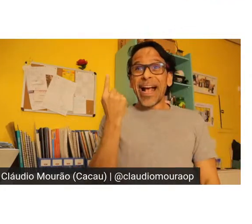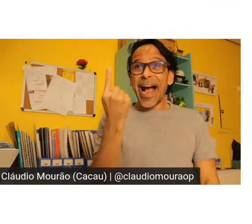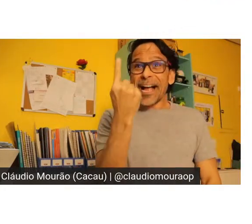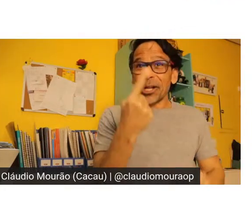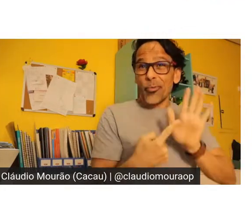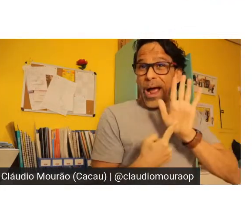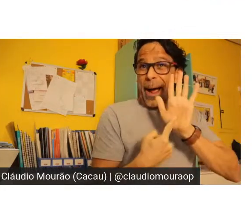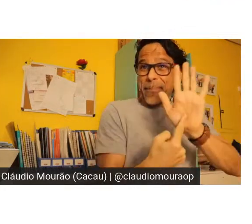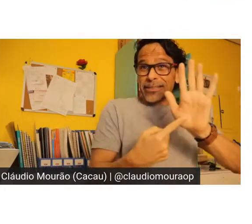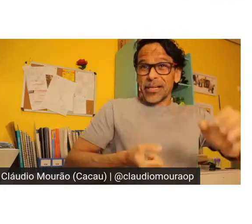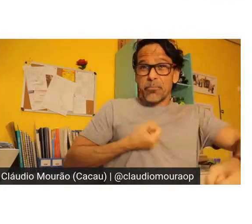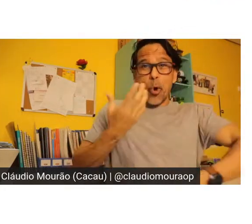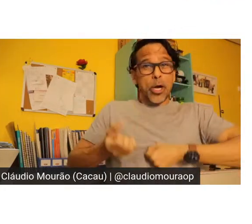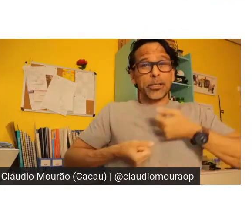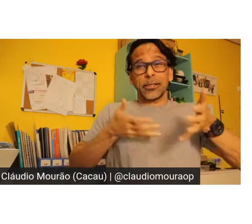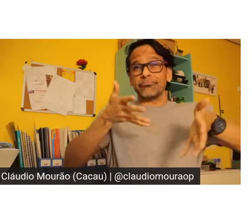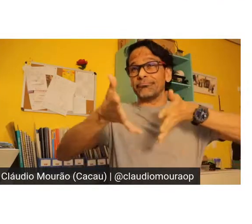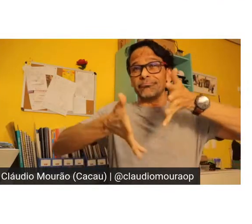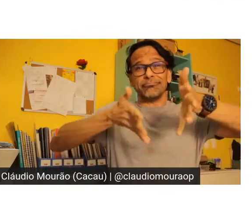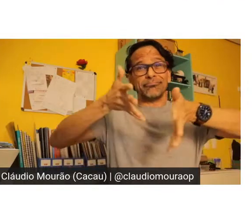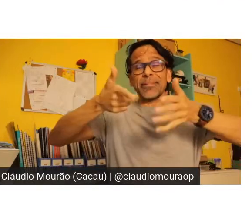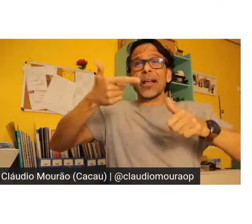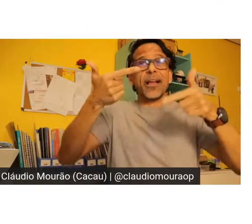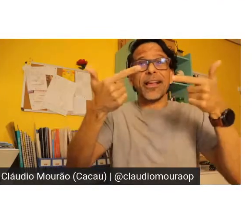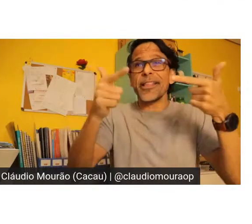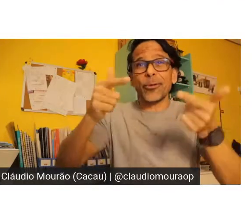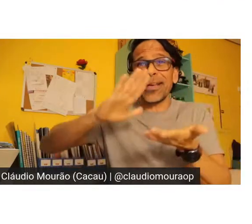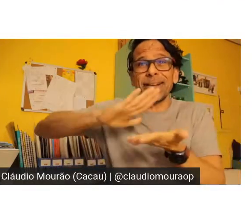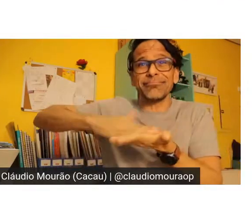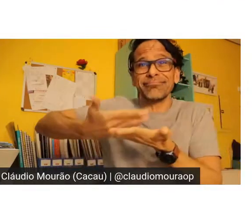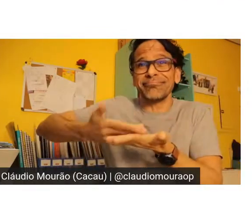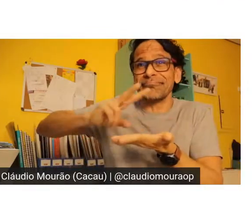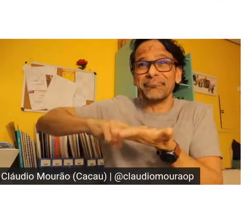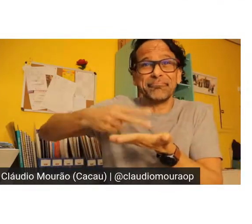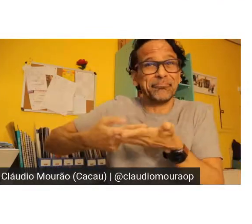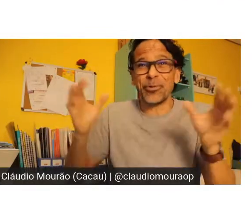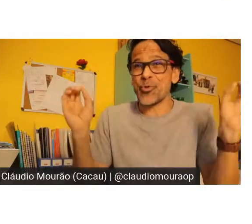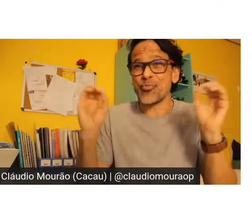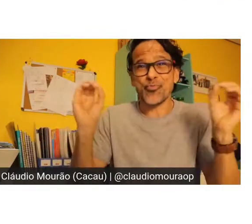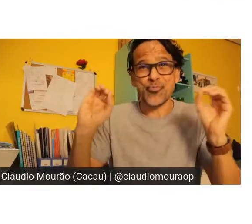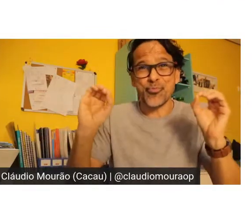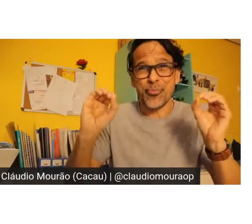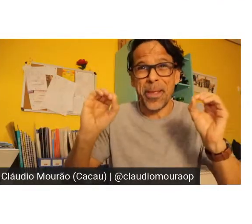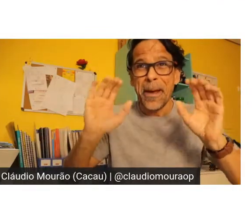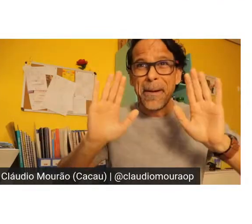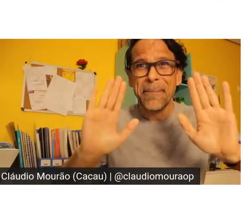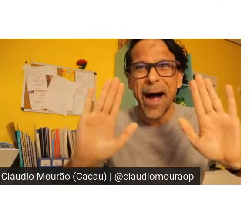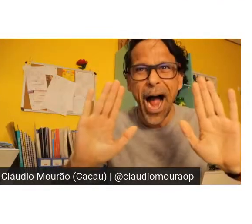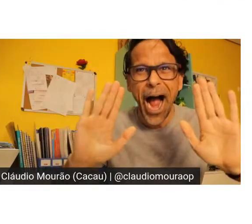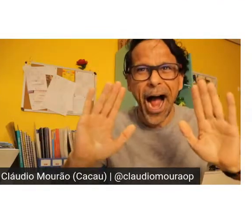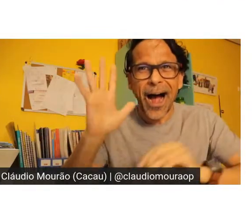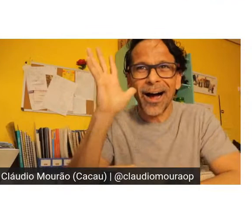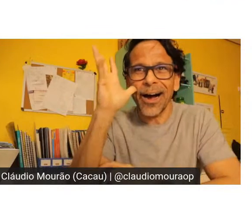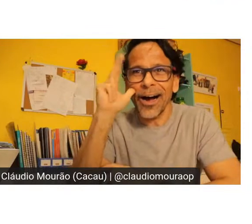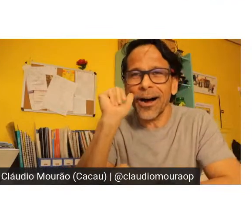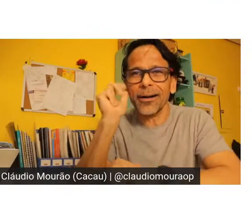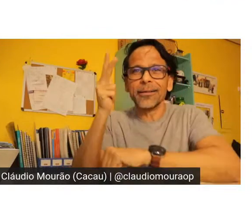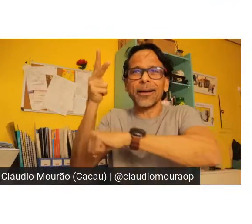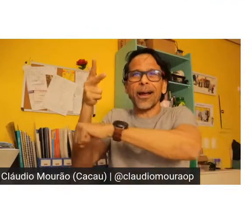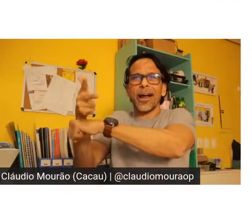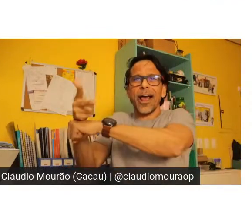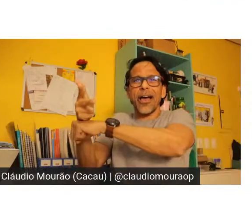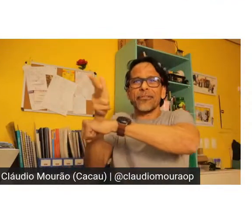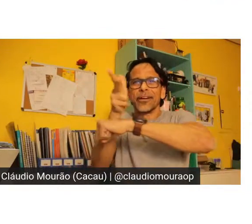deserto as pessoas voltamos a capacidade do estabelecimento onde todos tiveram oportunidade de apresentar-lhe as suas performances